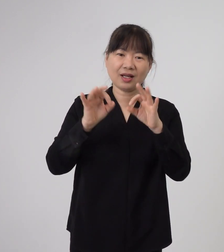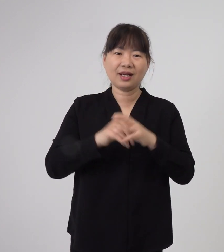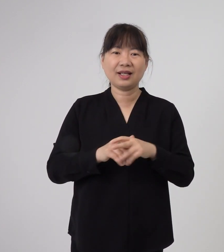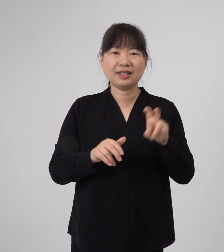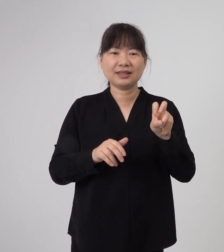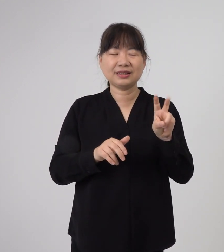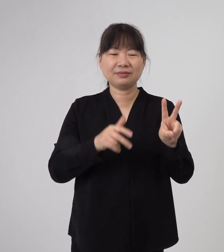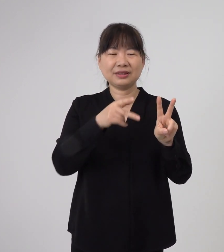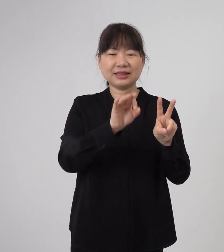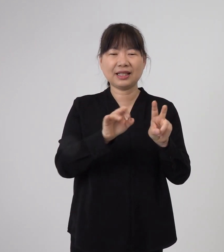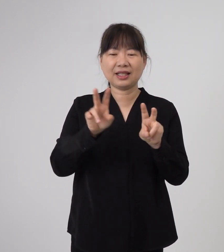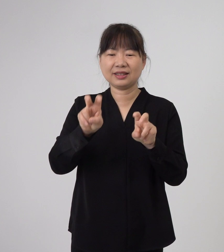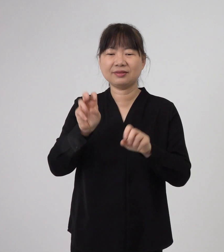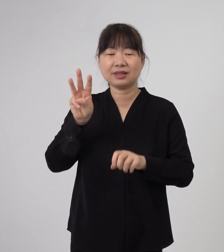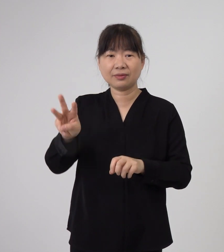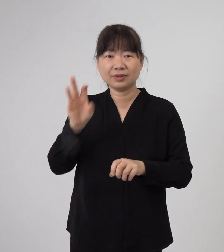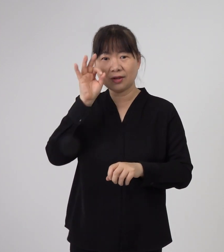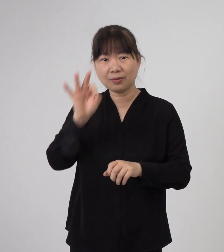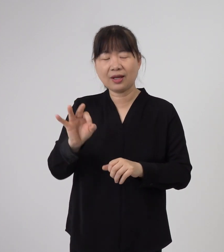2장